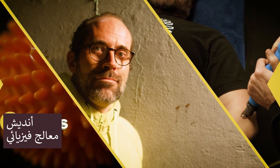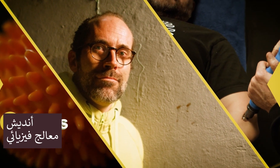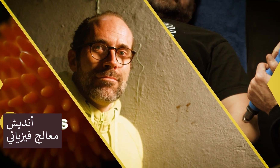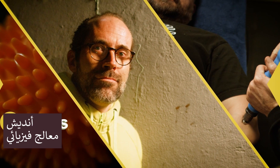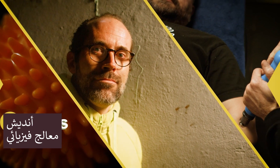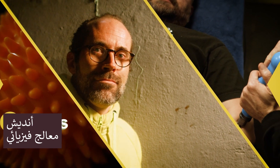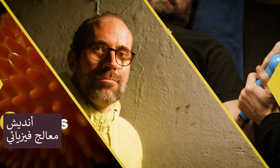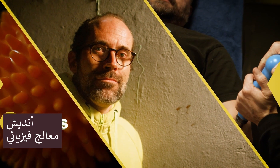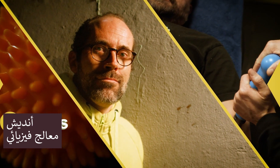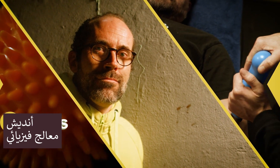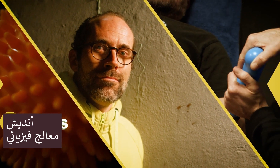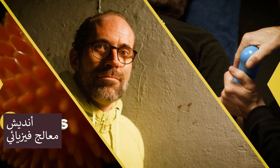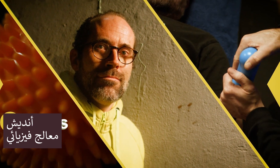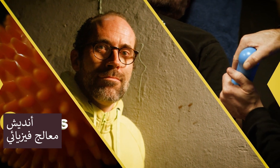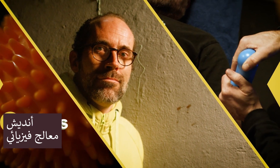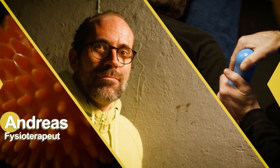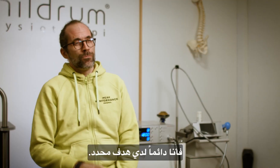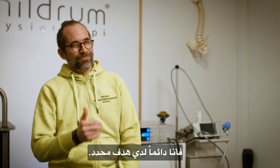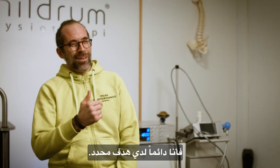أندش معالج فيزيائي،